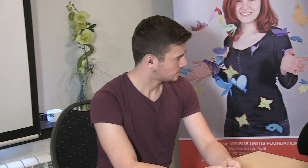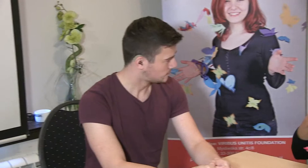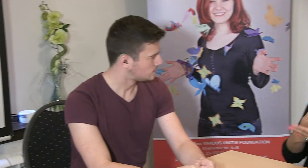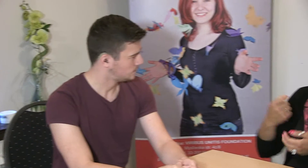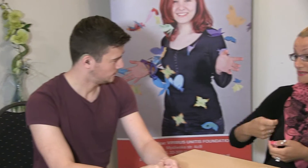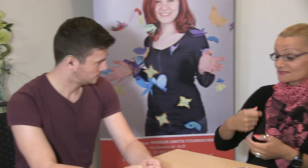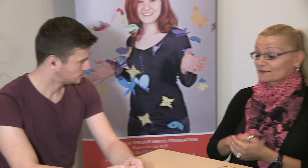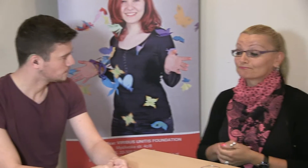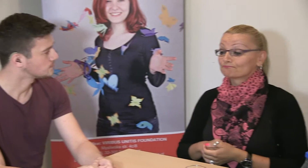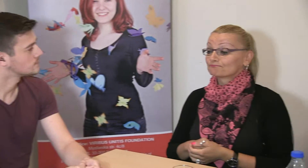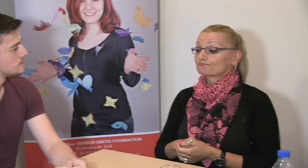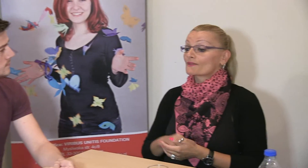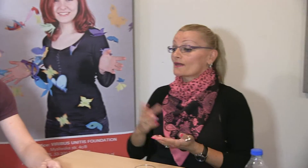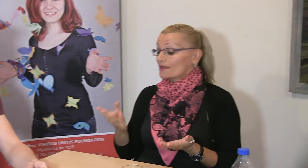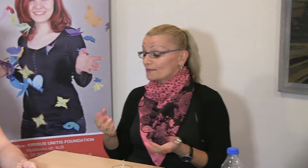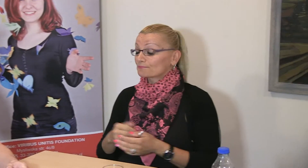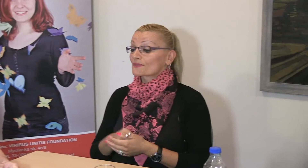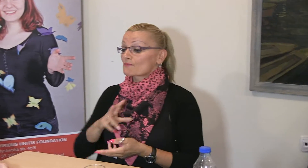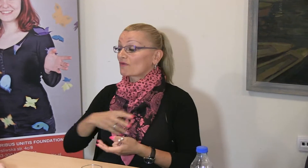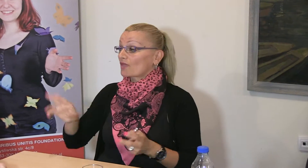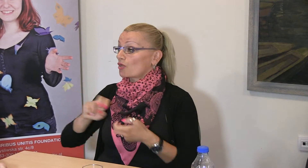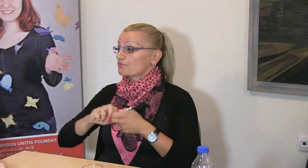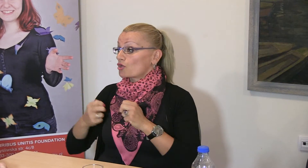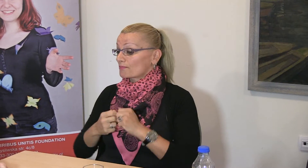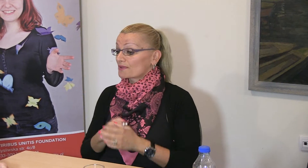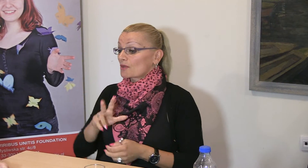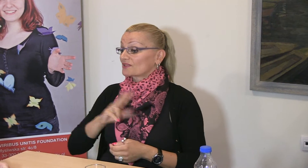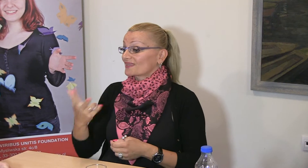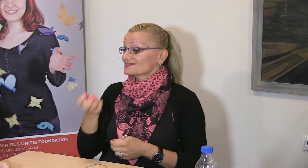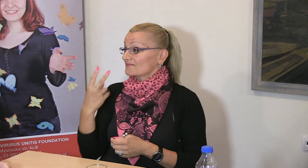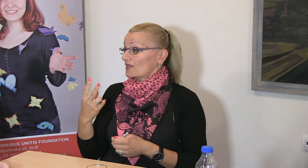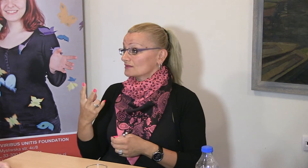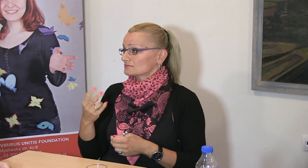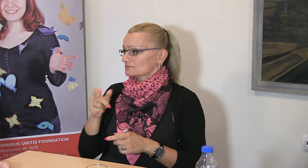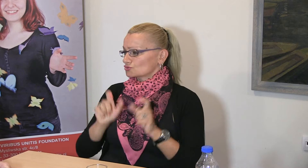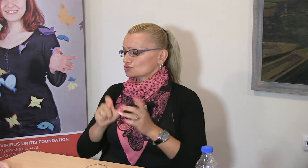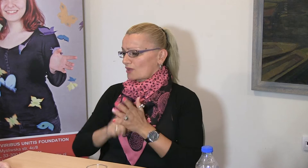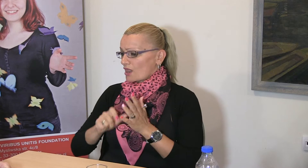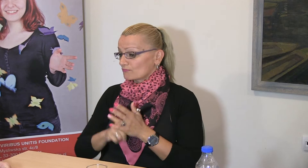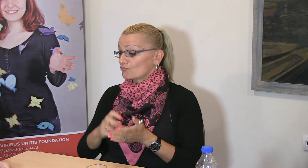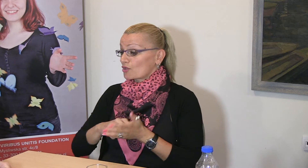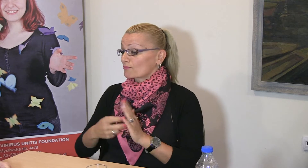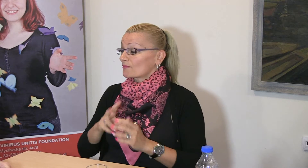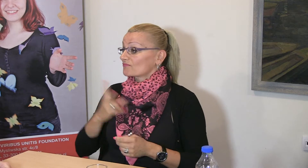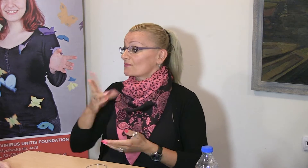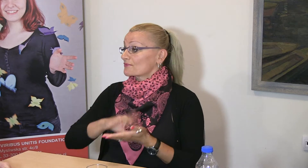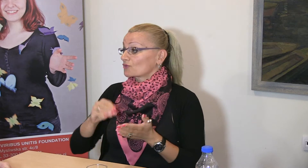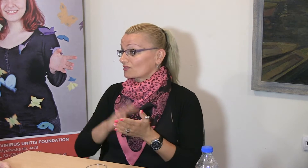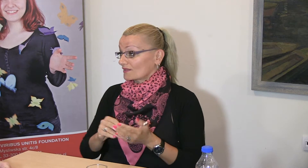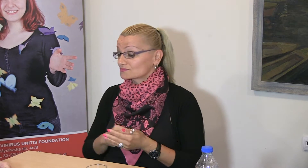Već sam imala, hvala vam što imam čast da imam predsjednik, imam veliki problem. Ima 320 članova, problem je